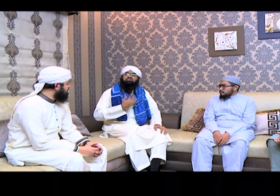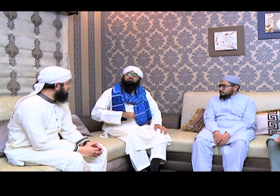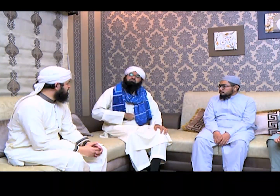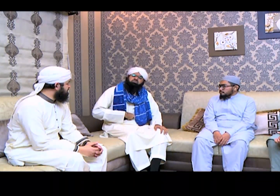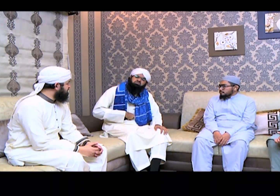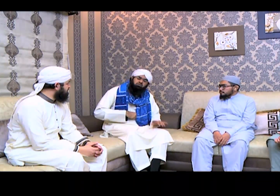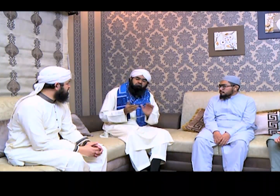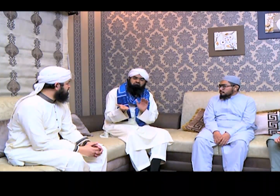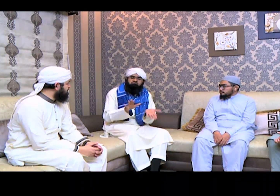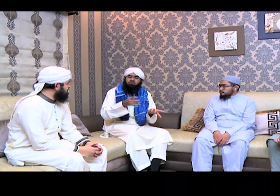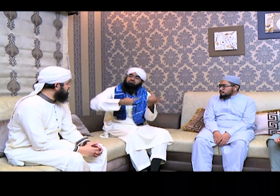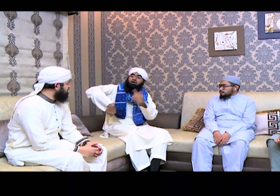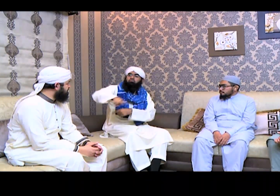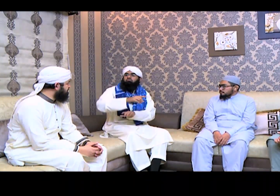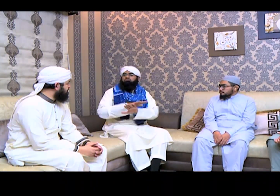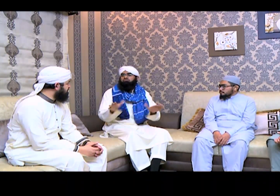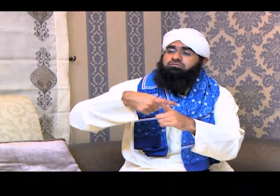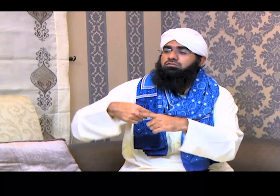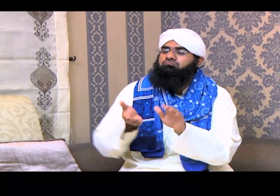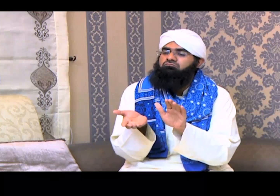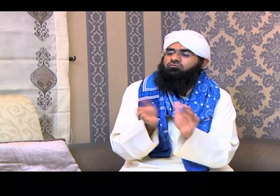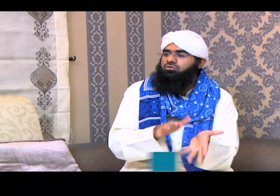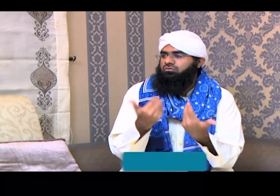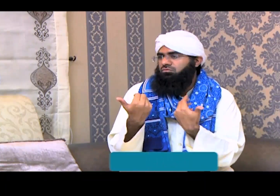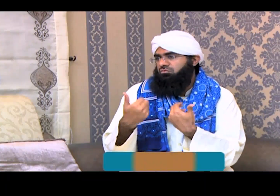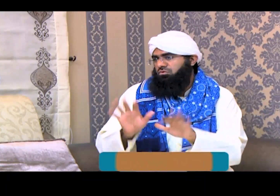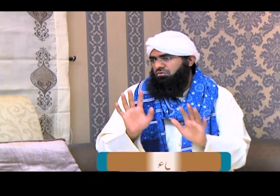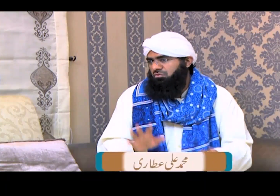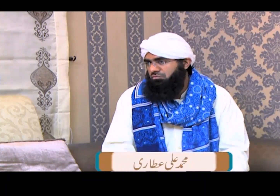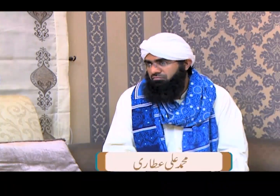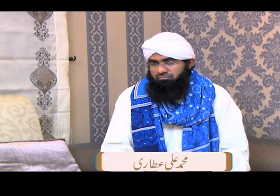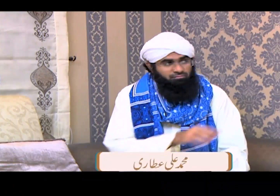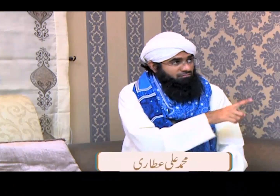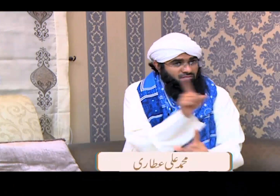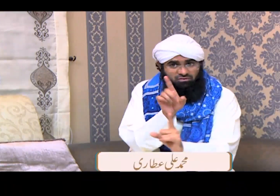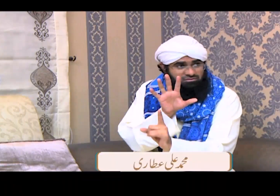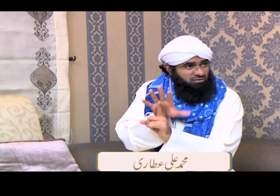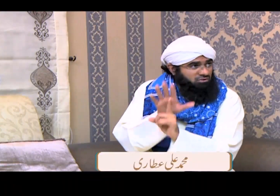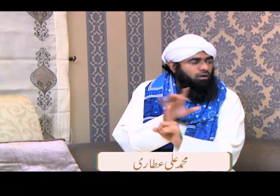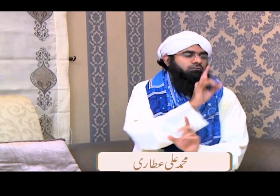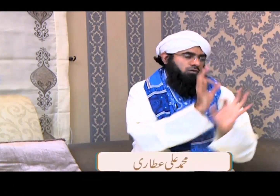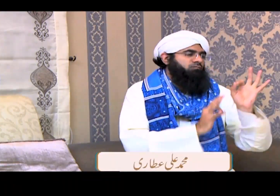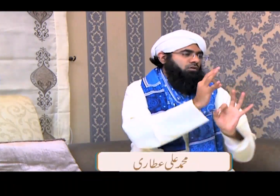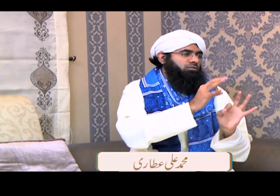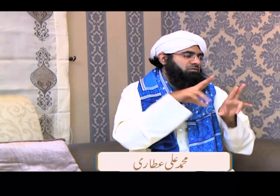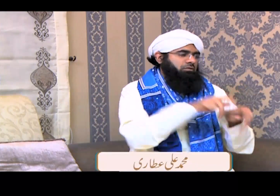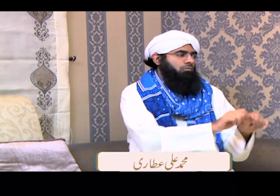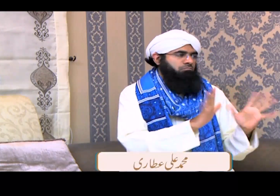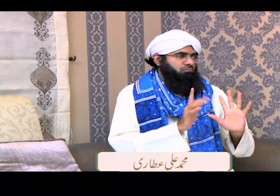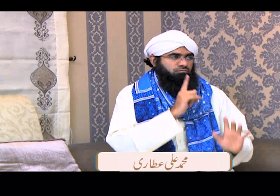بھوکے پیاسے سب کے سب ہلاک ہو گئے۔ شکار سے منع کرنے والا گروہ ہلاکت سے سلامت رہا۔ دل سے برا جان کر خاموش رہنے